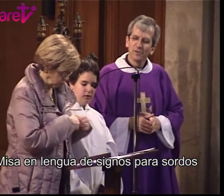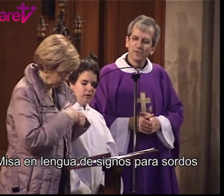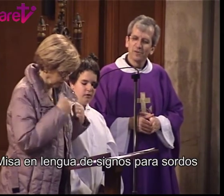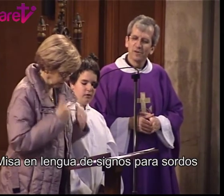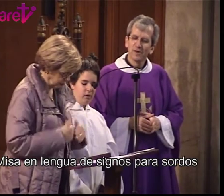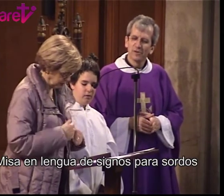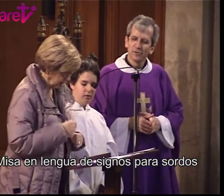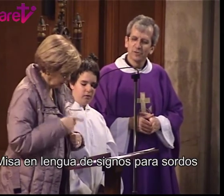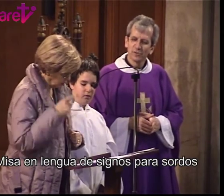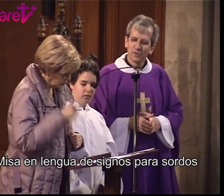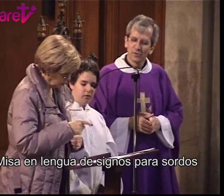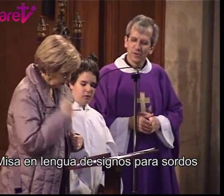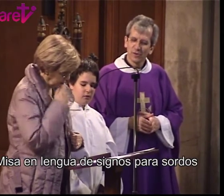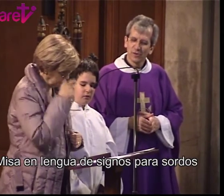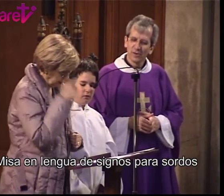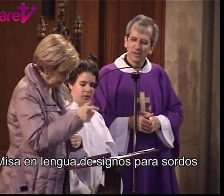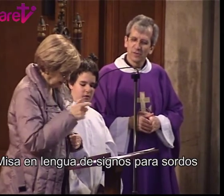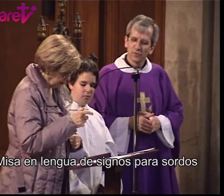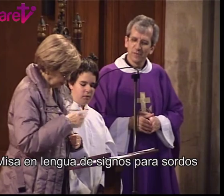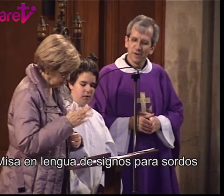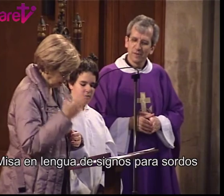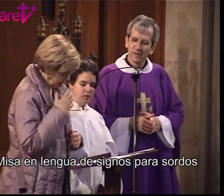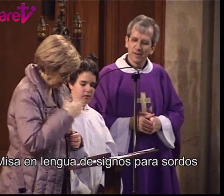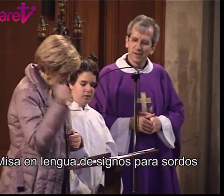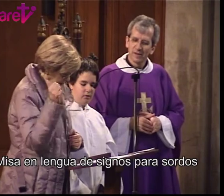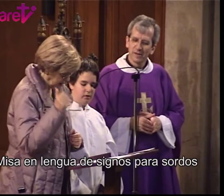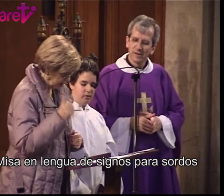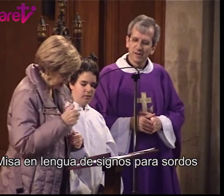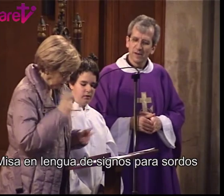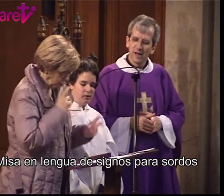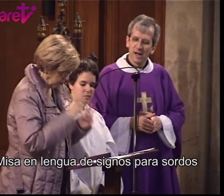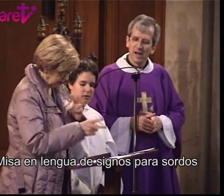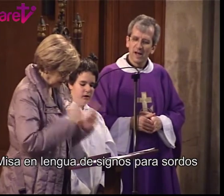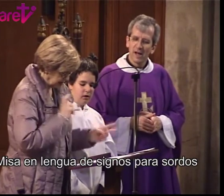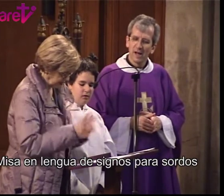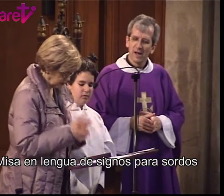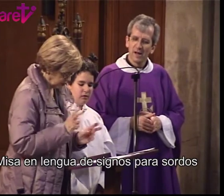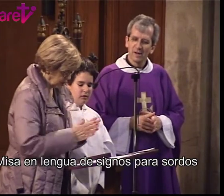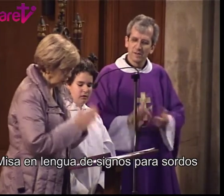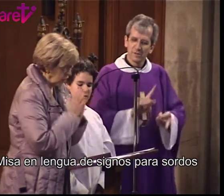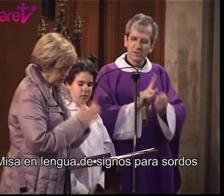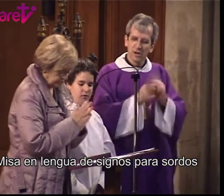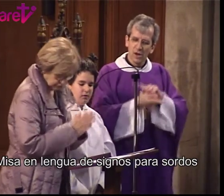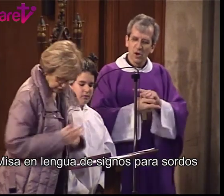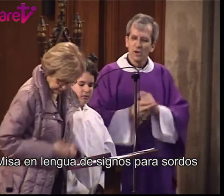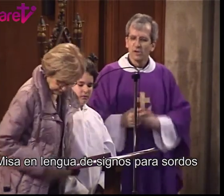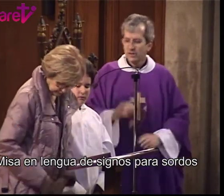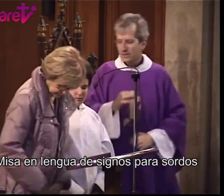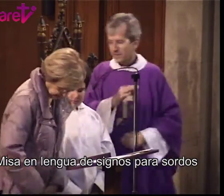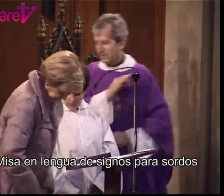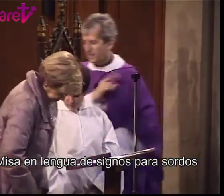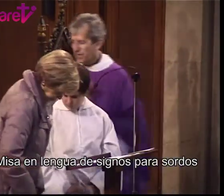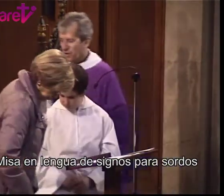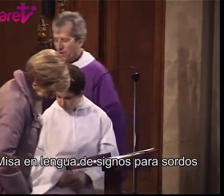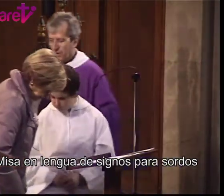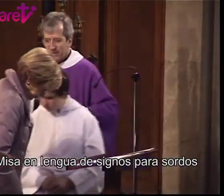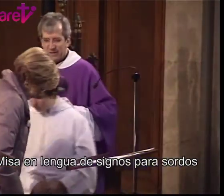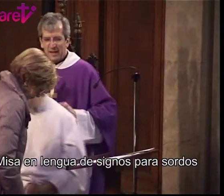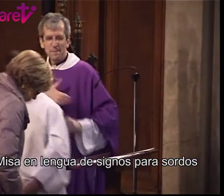que el Señor abra nuestro corazón a su palabra que nos llama a la cooperación. Oremos. Señor, ten